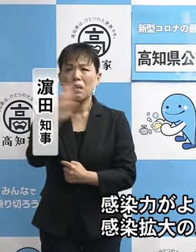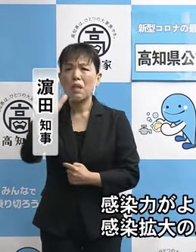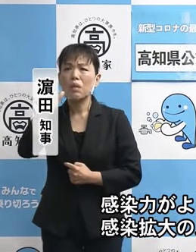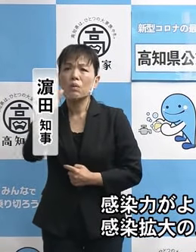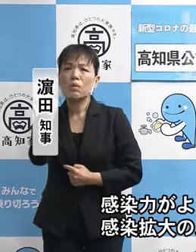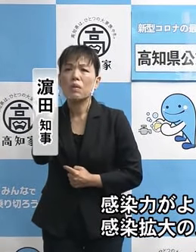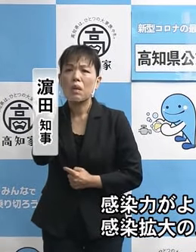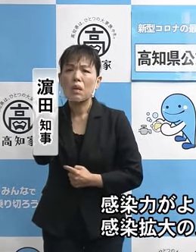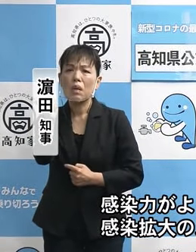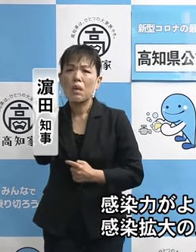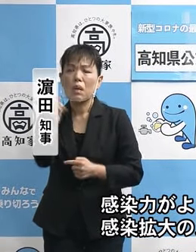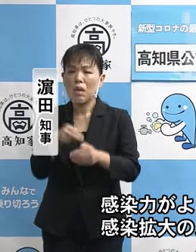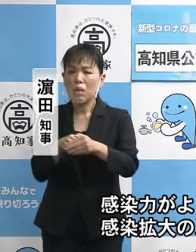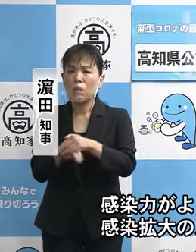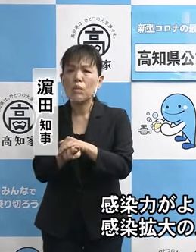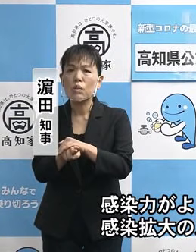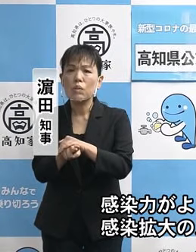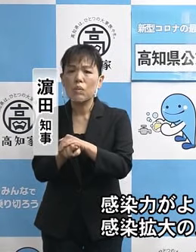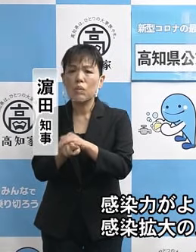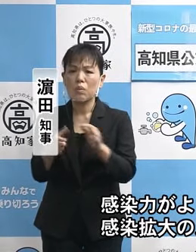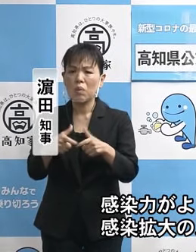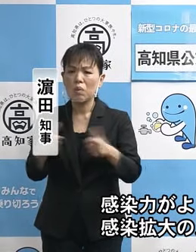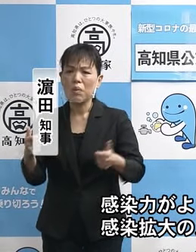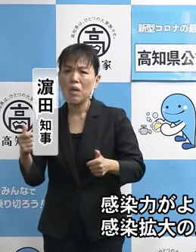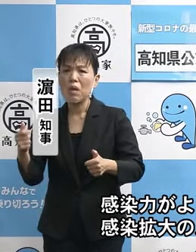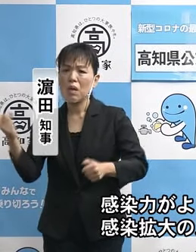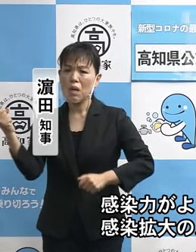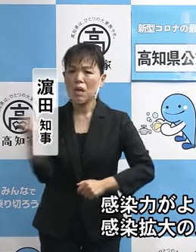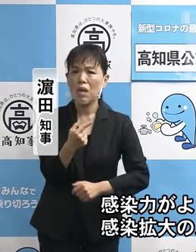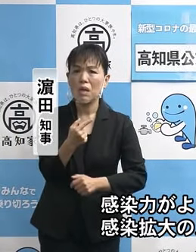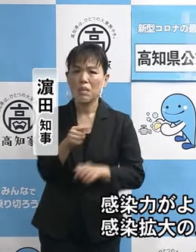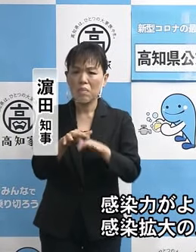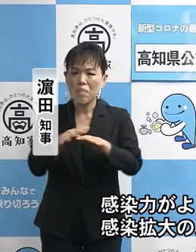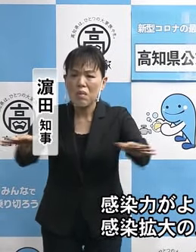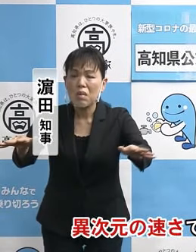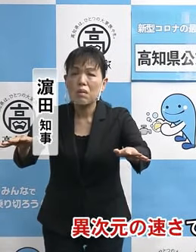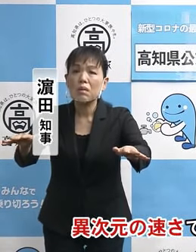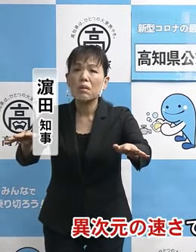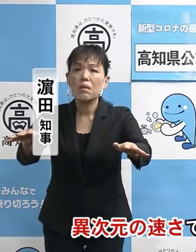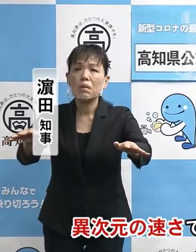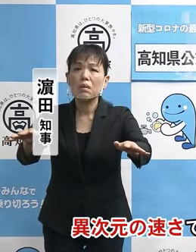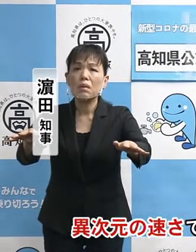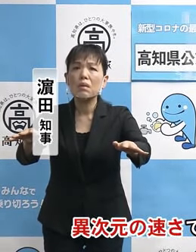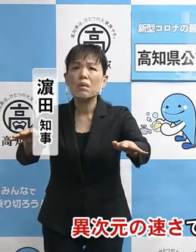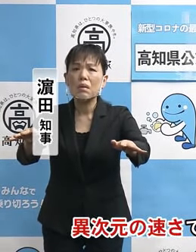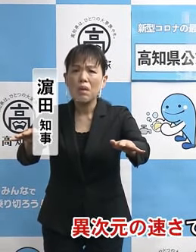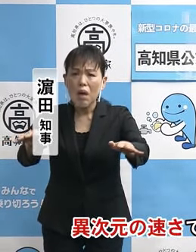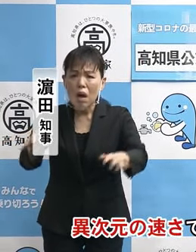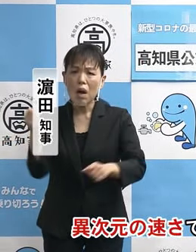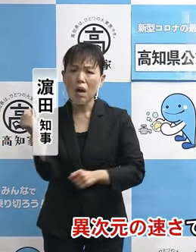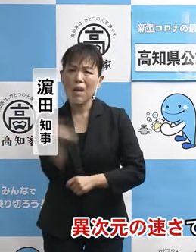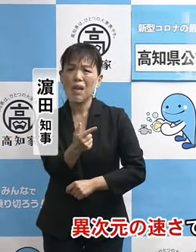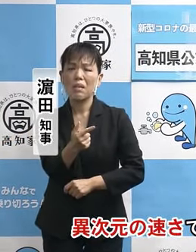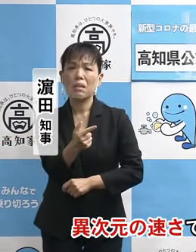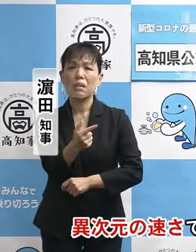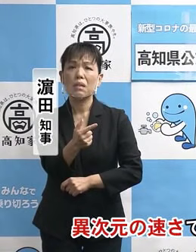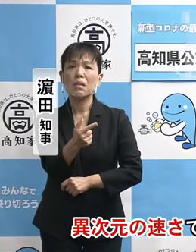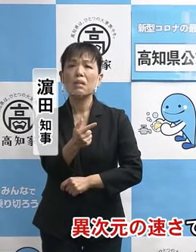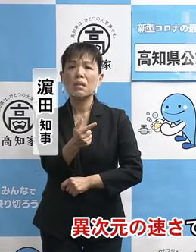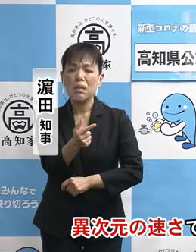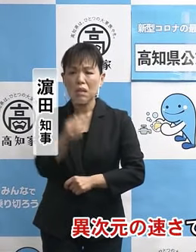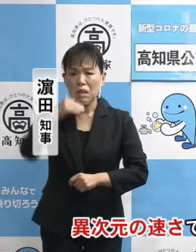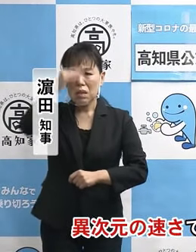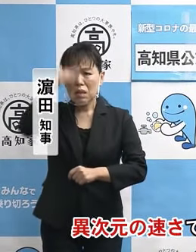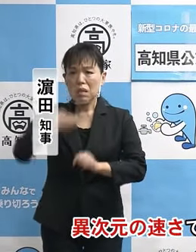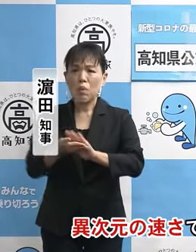株によります感染拡大のスピードの速さが、まあ、過去もいわば異次元の速さで高知